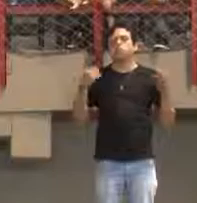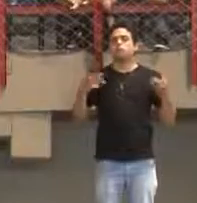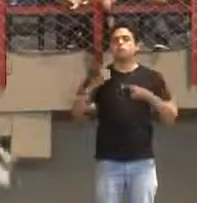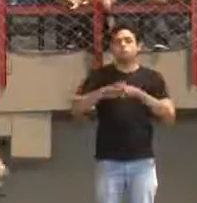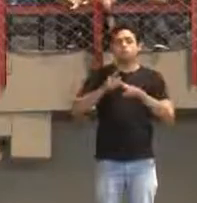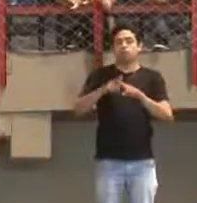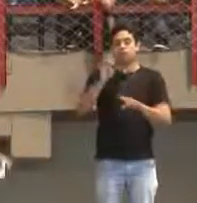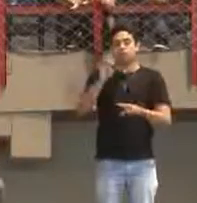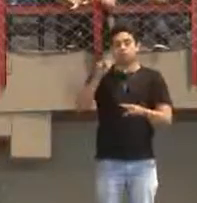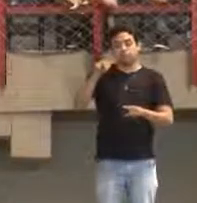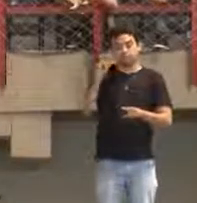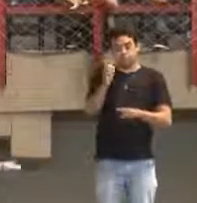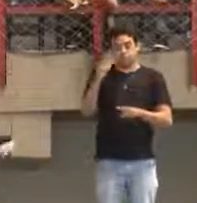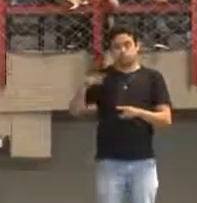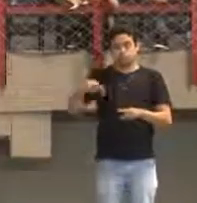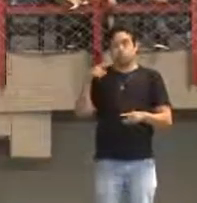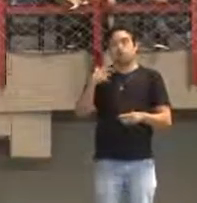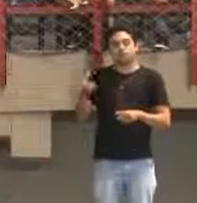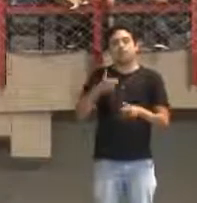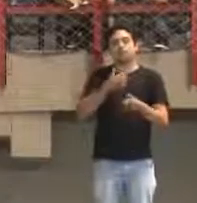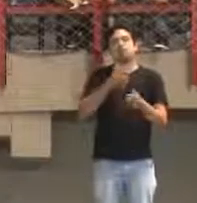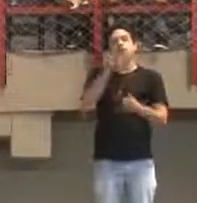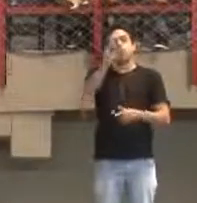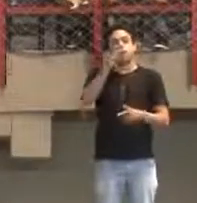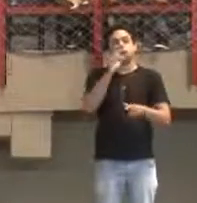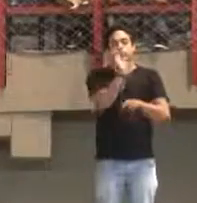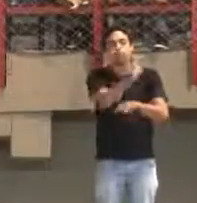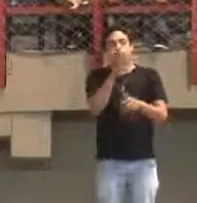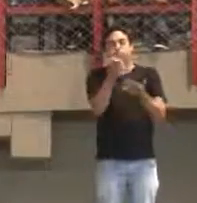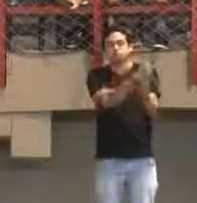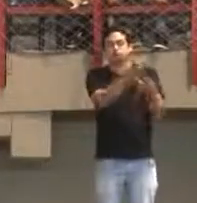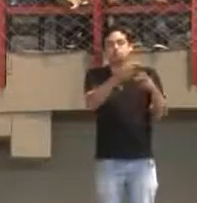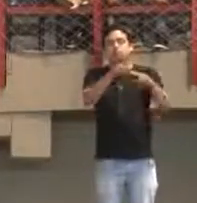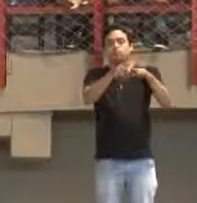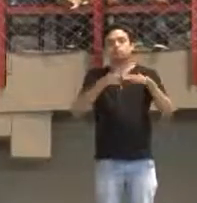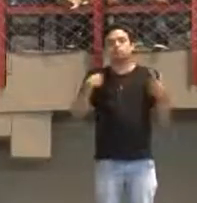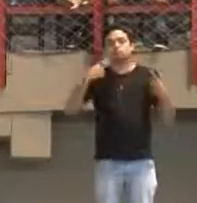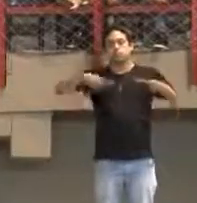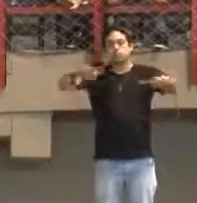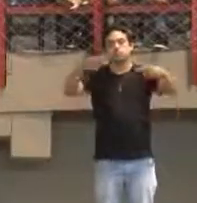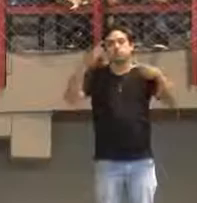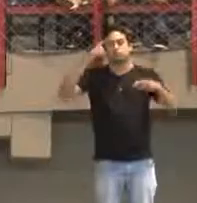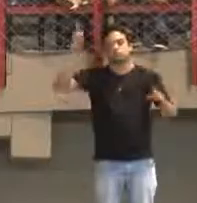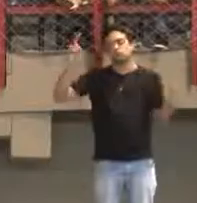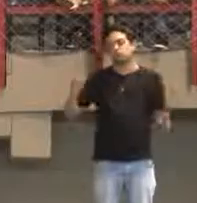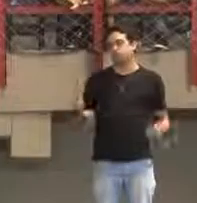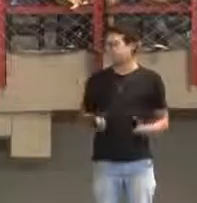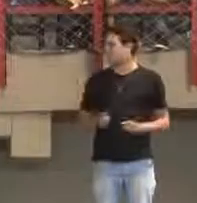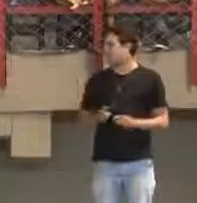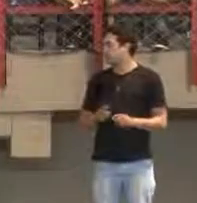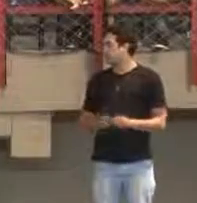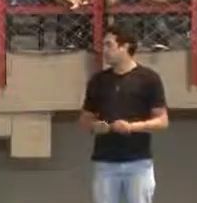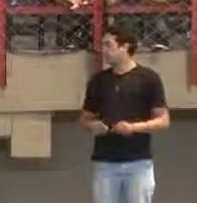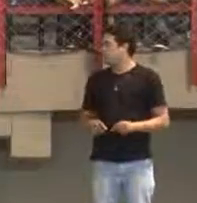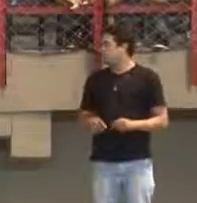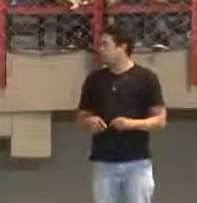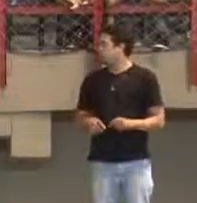era professor ele queria era Escobar pronto E aí não dá para discutir mais né seguindo